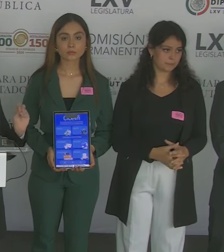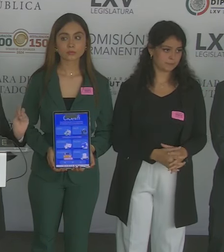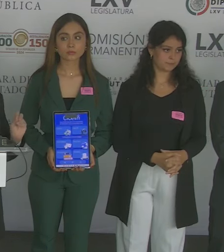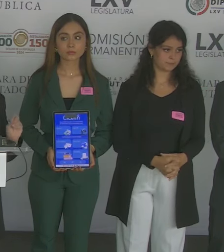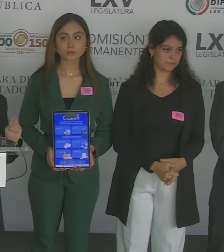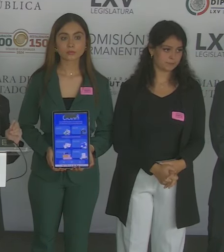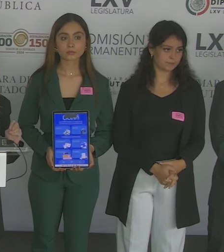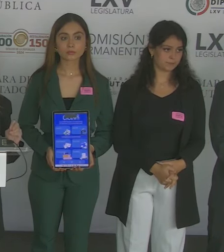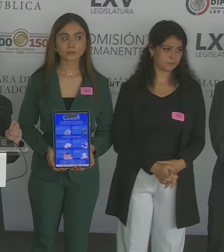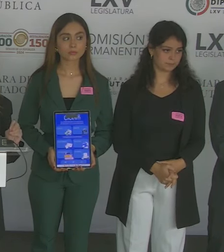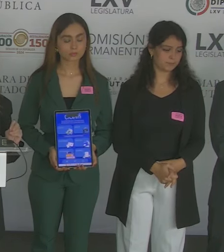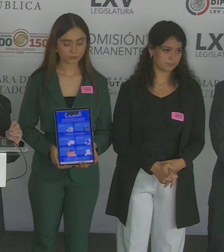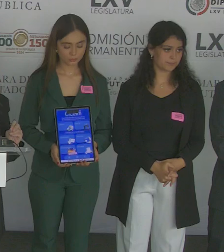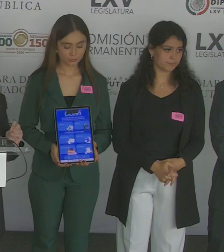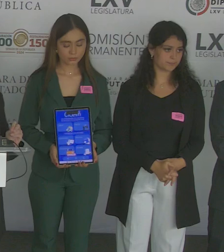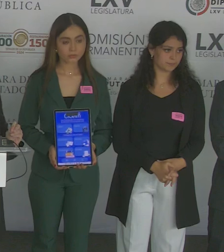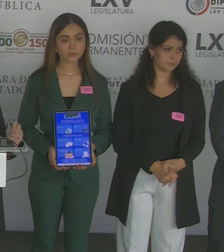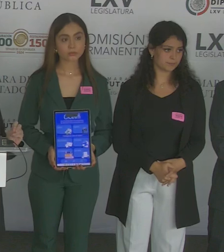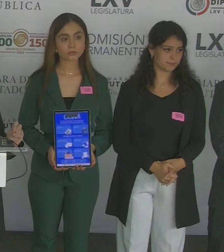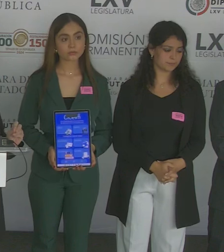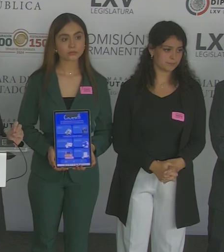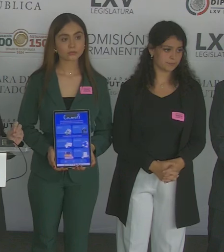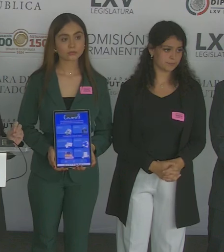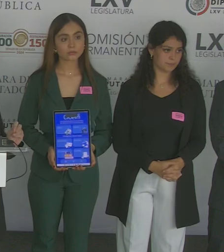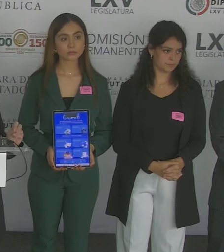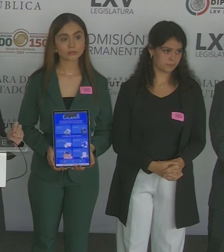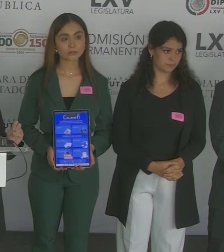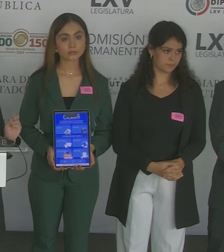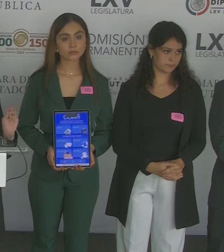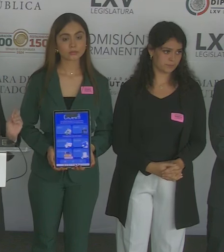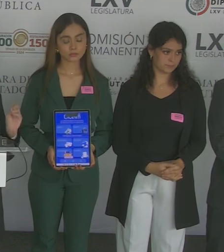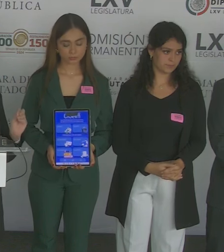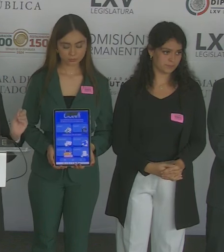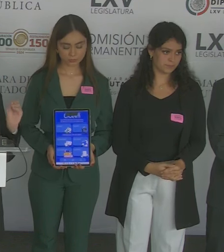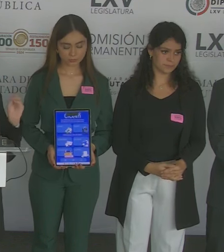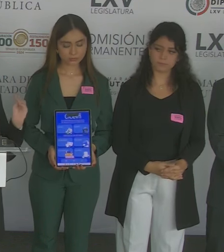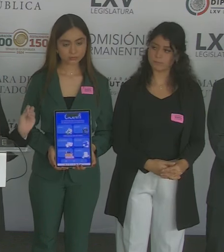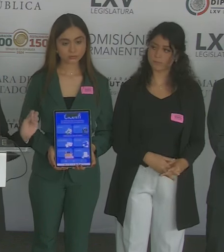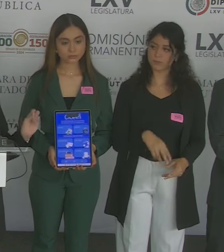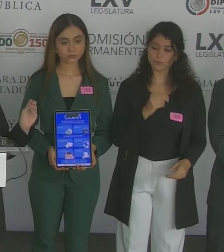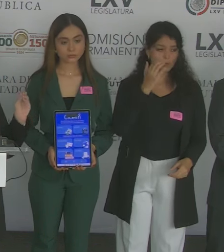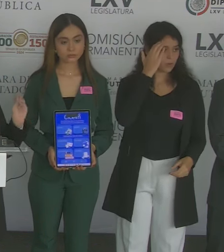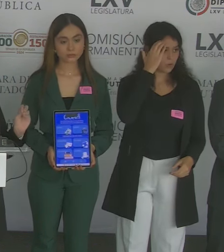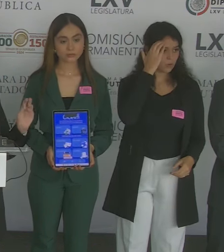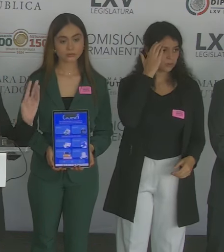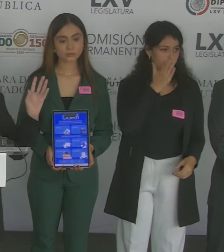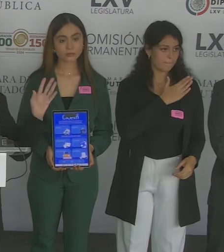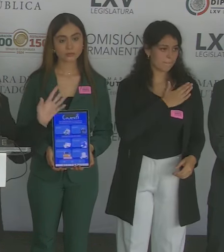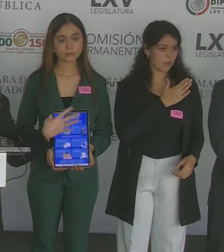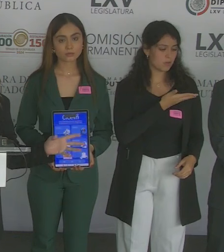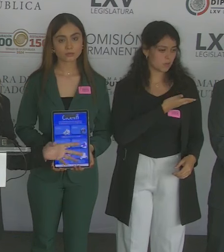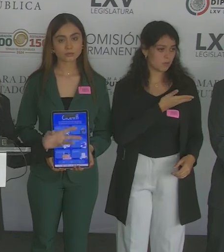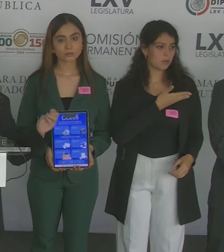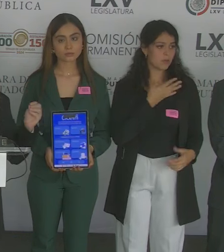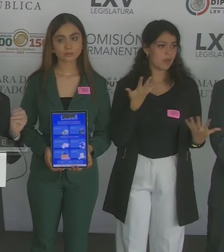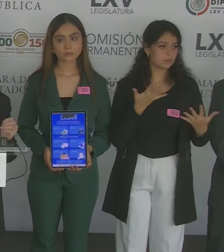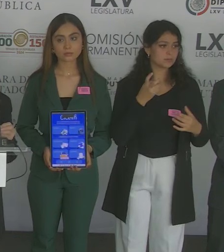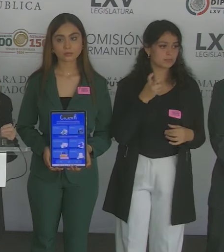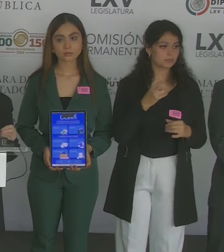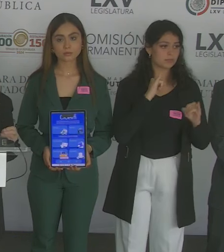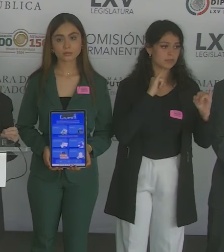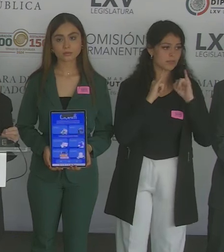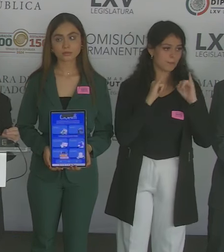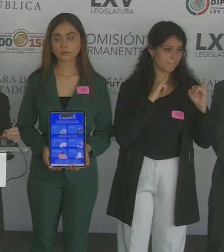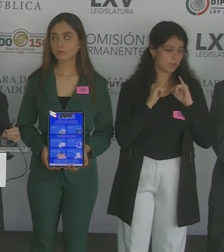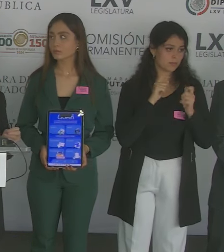claro no conocen el español nos es muy complicado hacer una interpretación y una